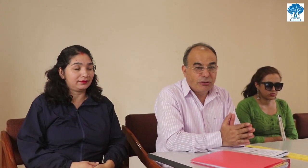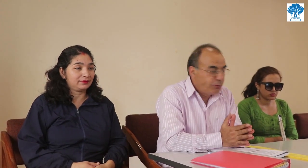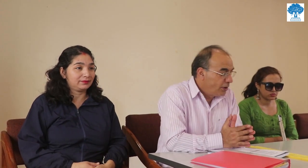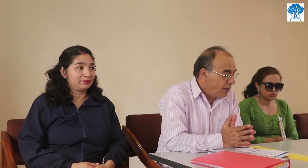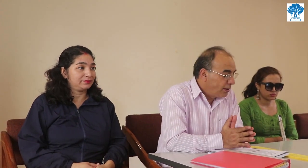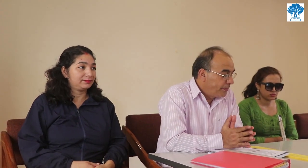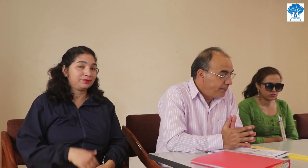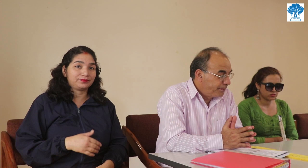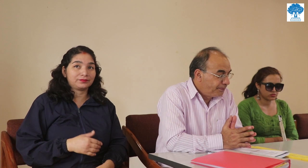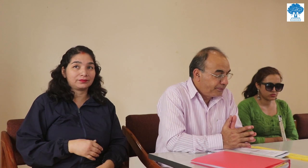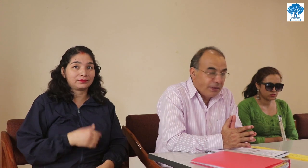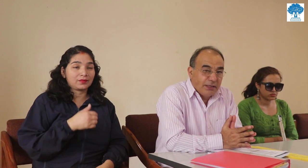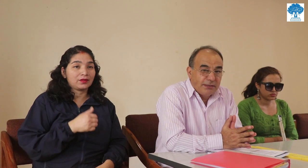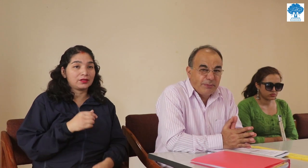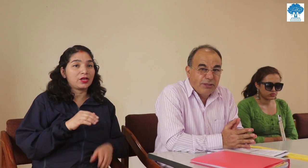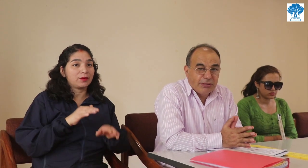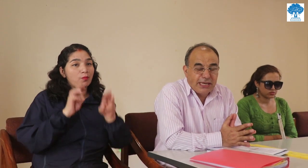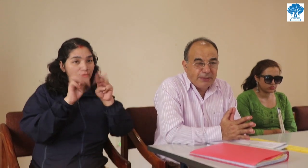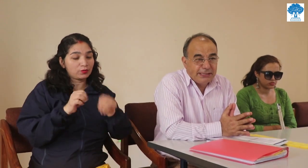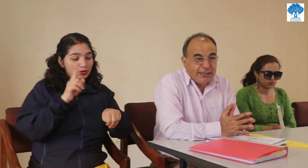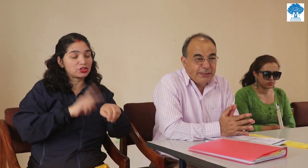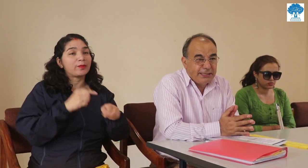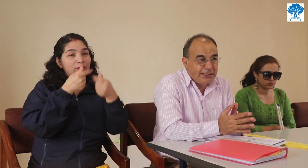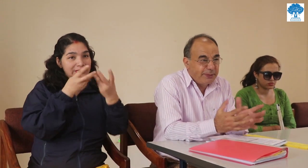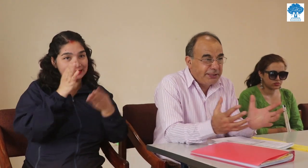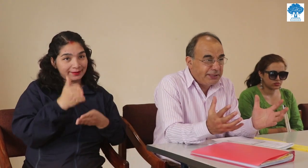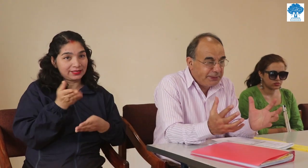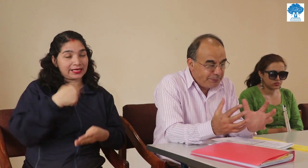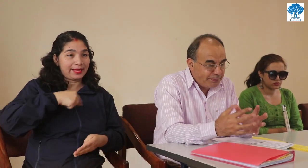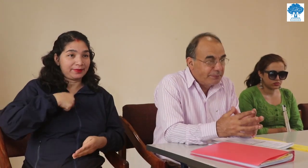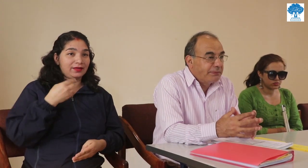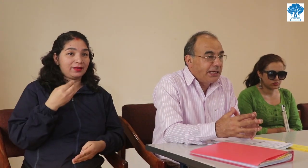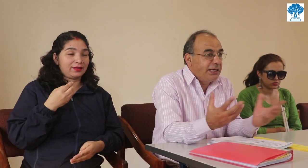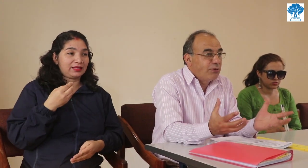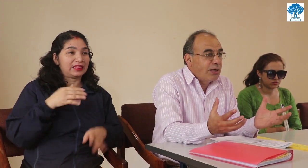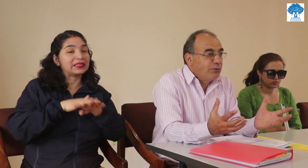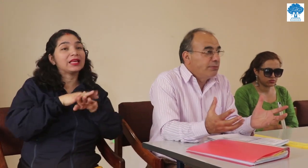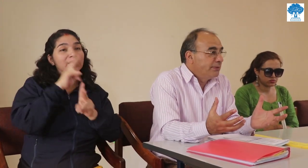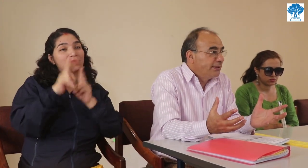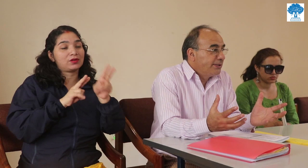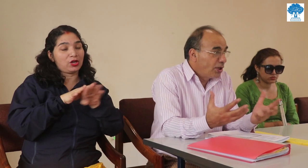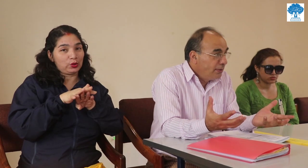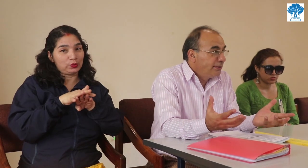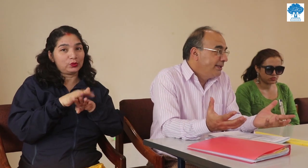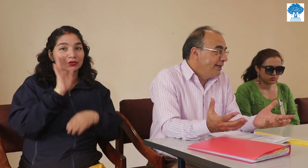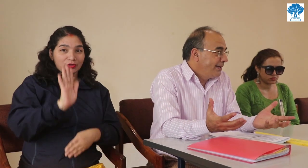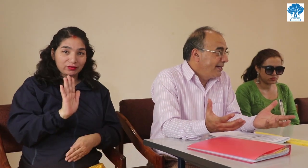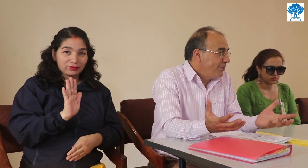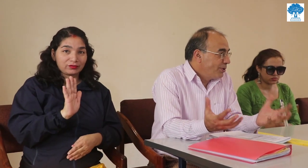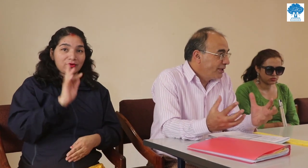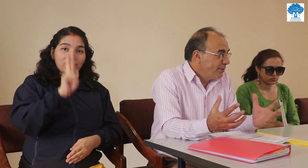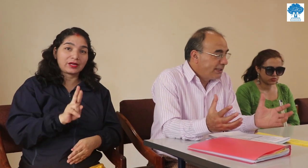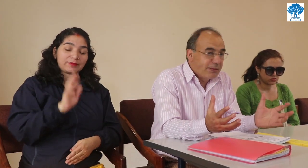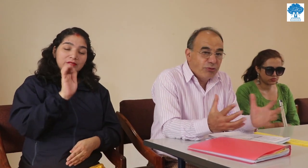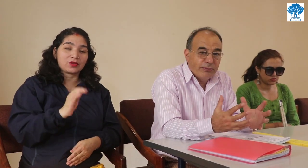अत्यन्तै महत्त्वपूर्ण तर समयको हिसाबले चाहिँ हामीले चाहिँ एकदमै धेरै कुराहरू छन् र